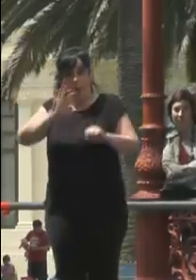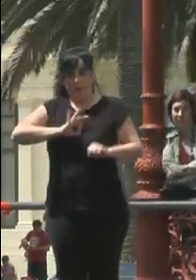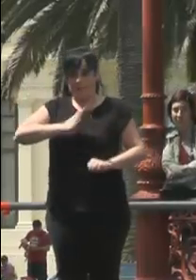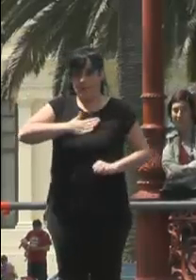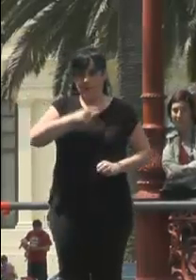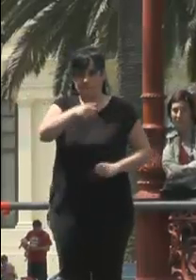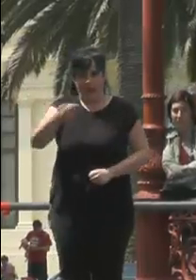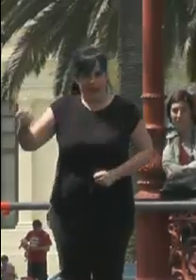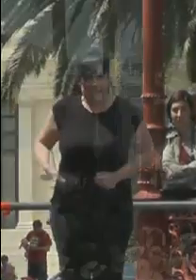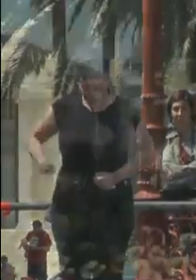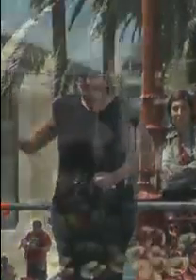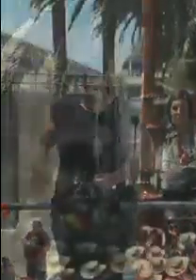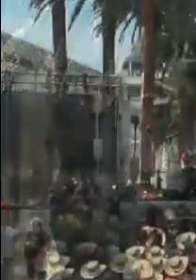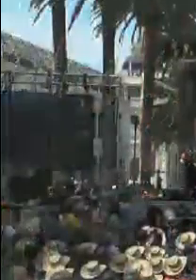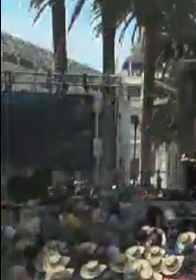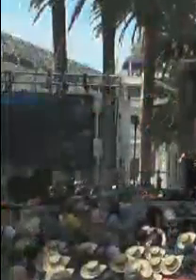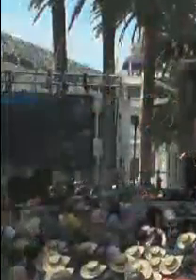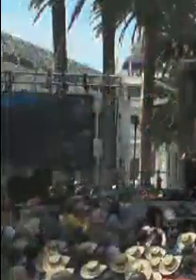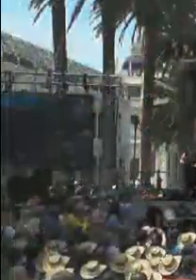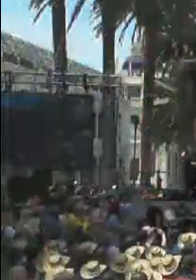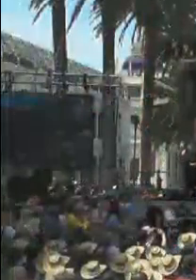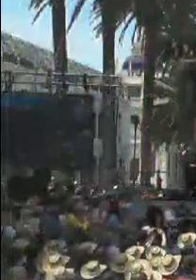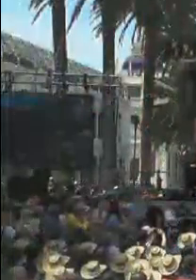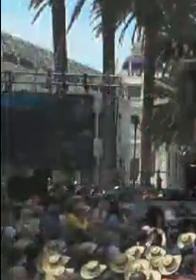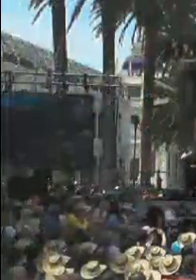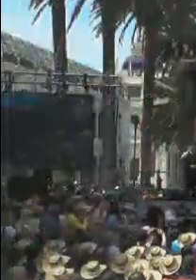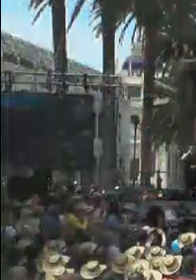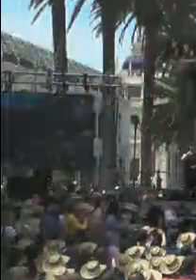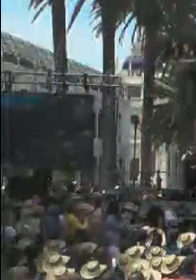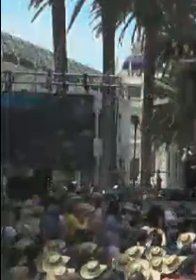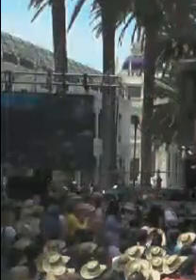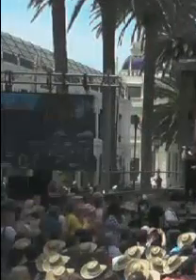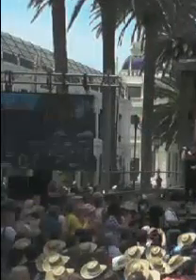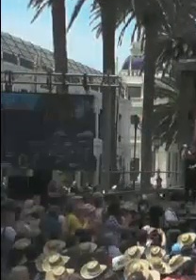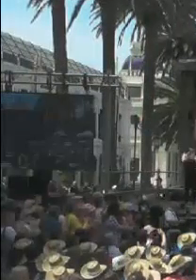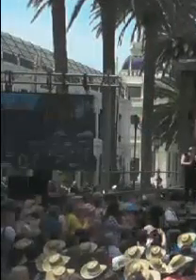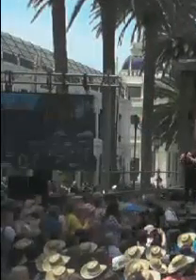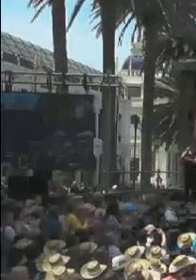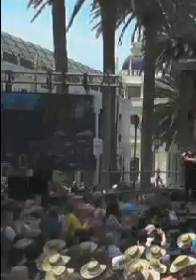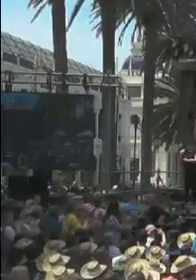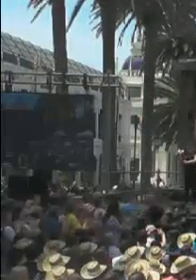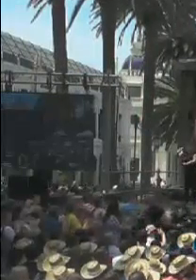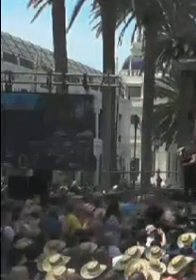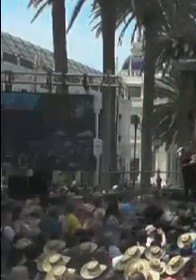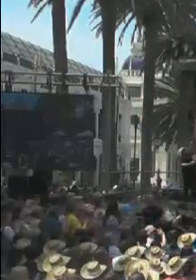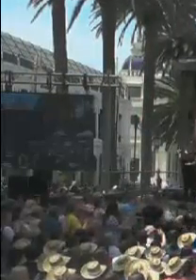cagao. Claro que sí, os poderes económicos están